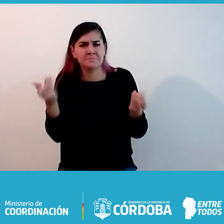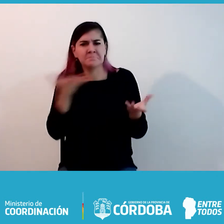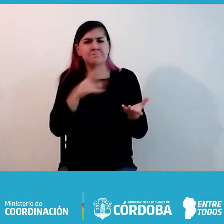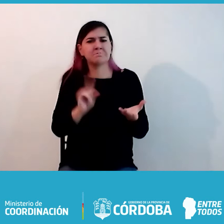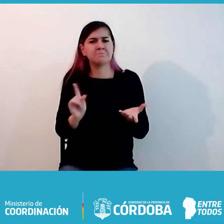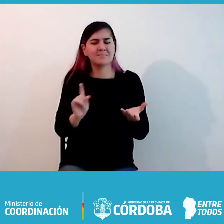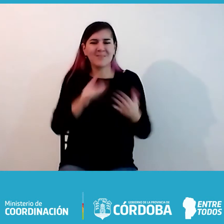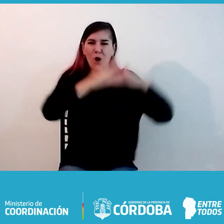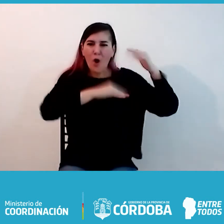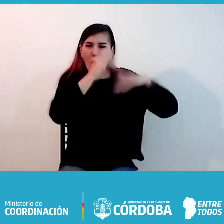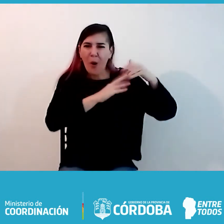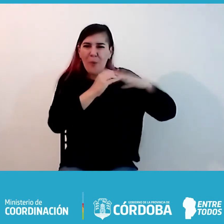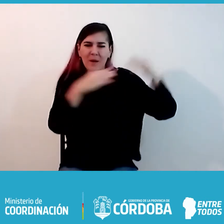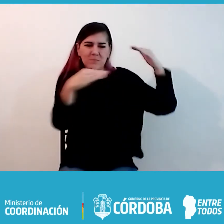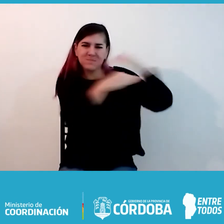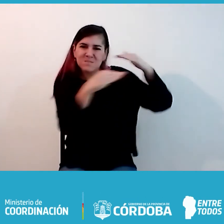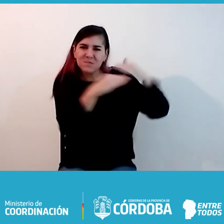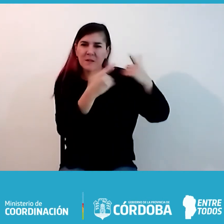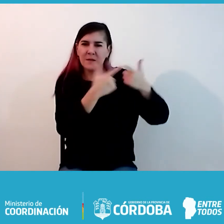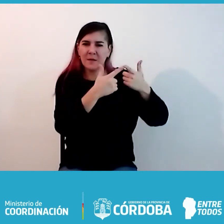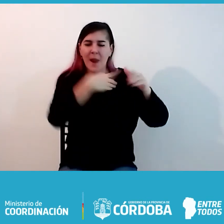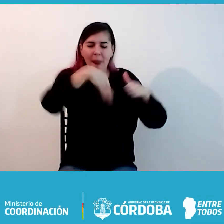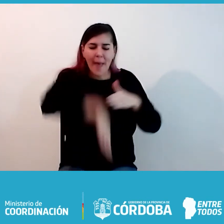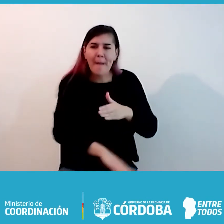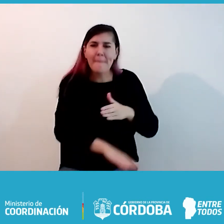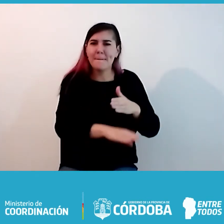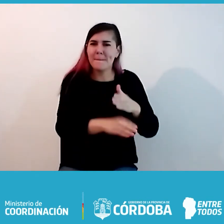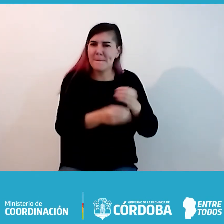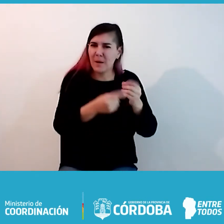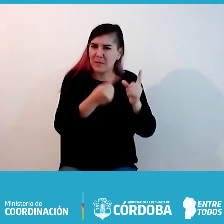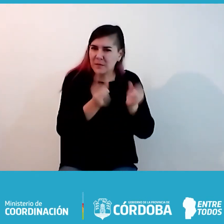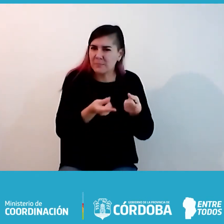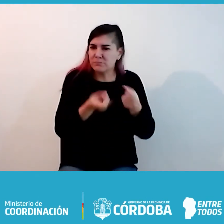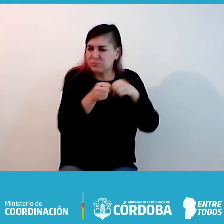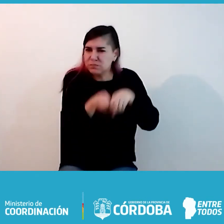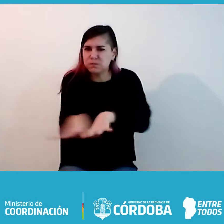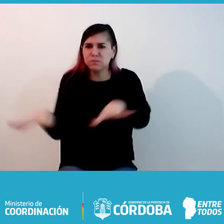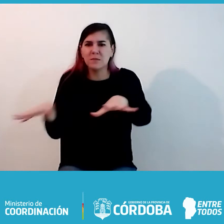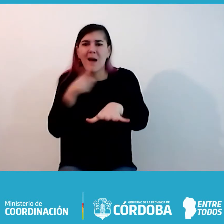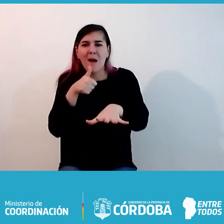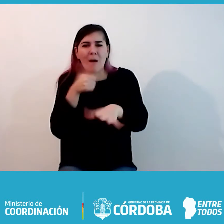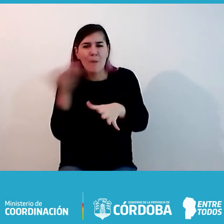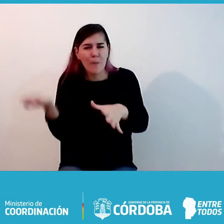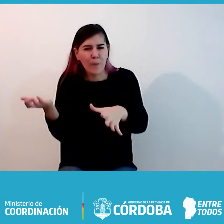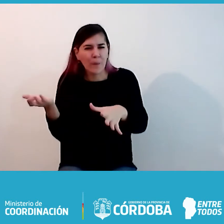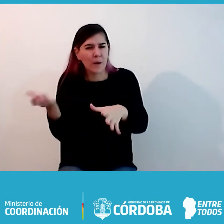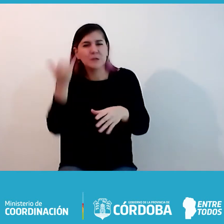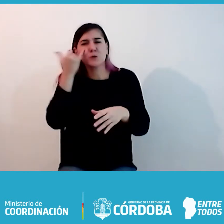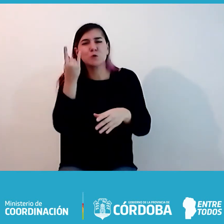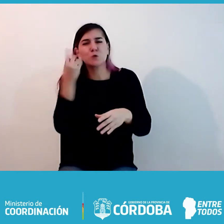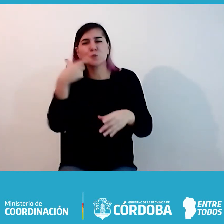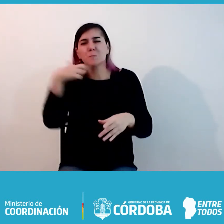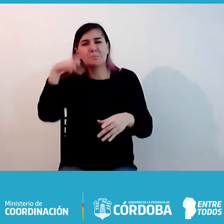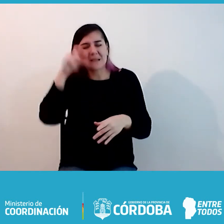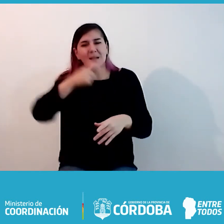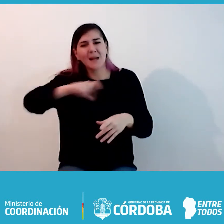afectará enormemente las cuencas del oeste, las napas subterráneas que alimentan también nuestras cuencas hídricas, el río Yuspe. Esta